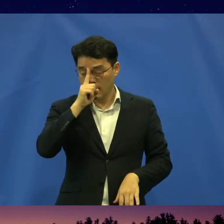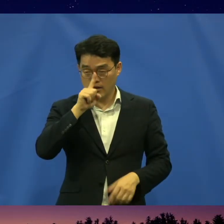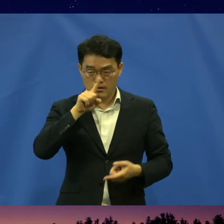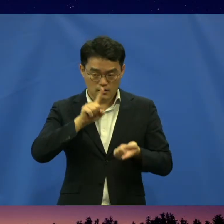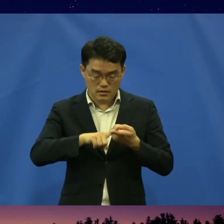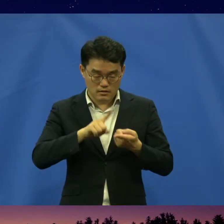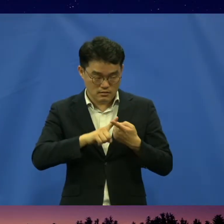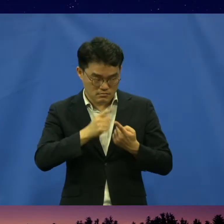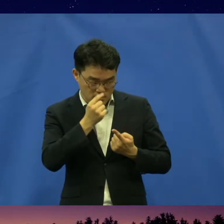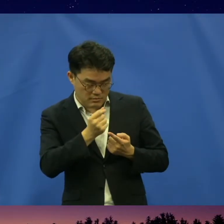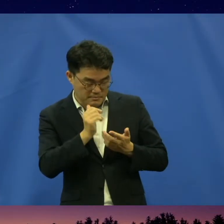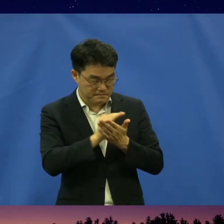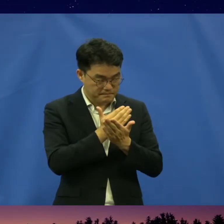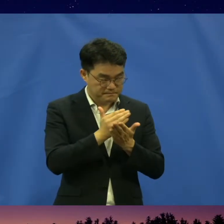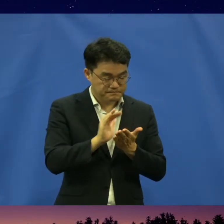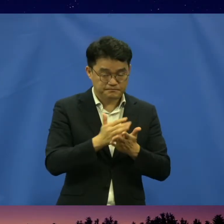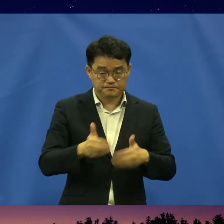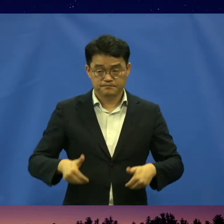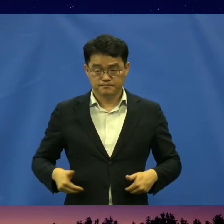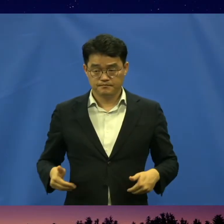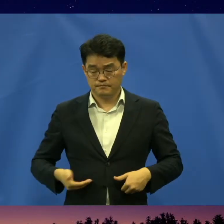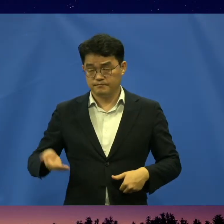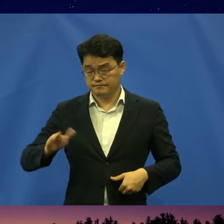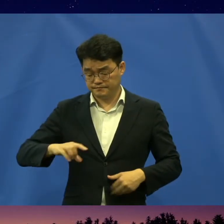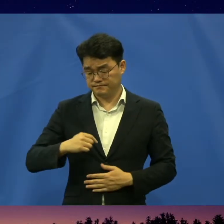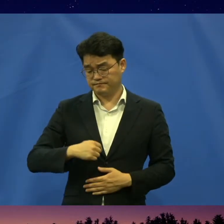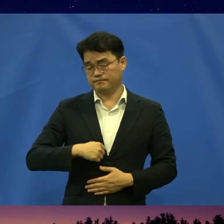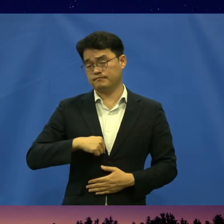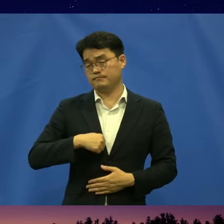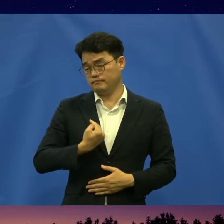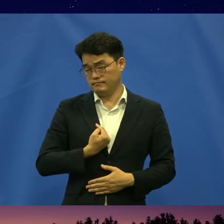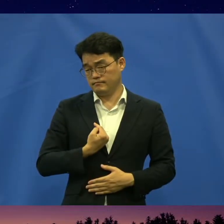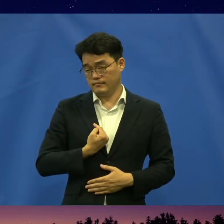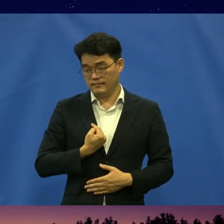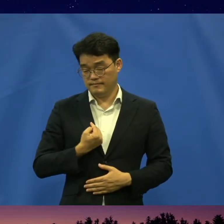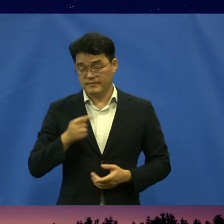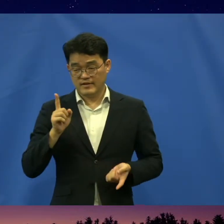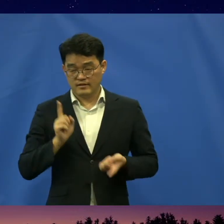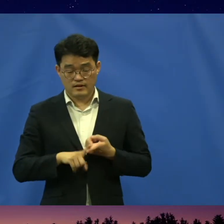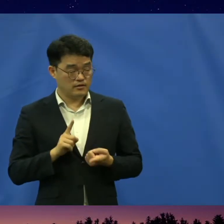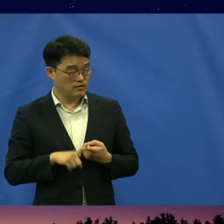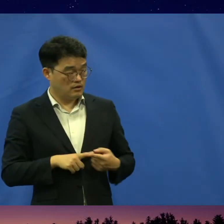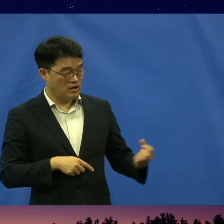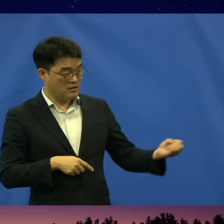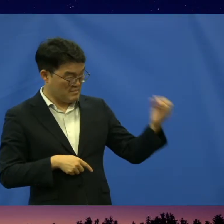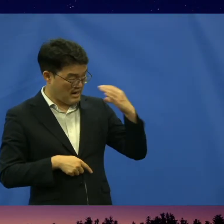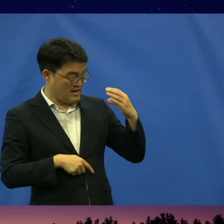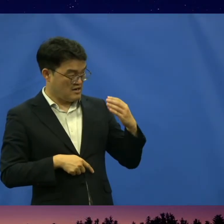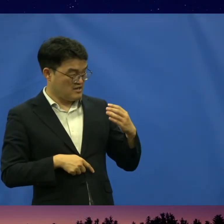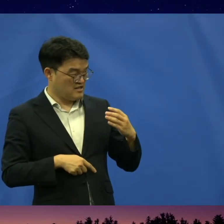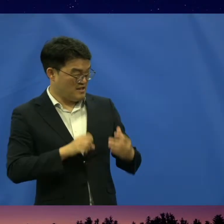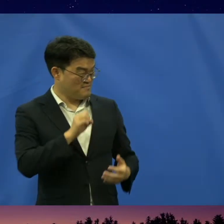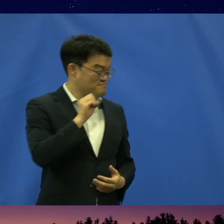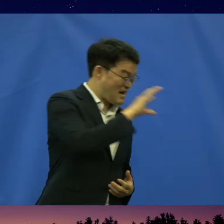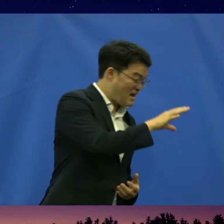그러나 자신에 대해서 자신을 변호하는 데에 대해서 너무 예민할 필요는 없어요.